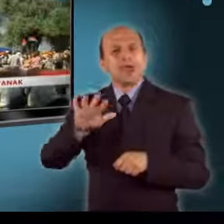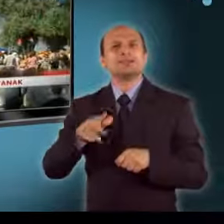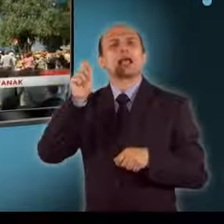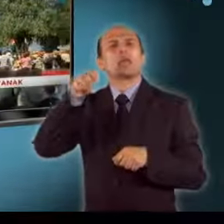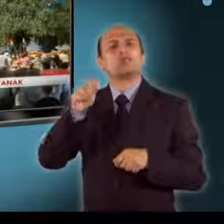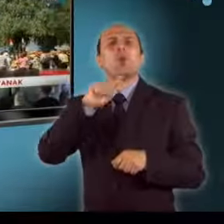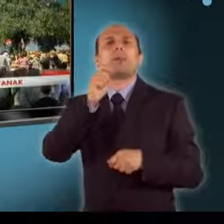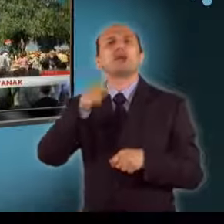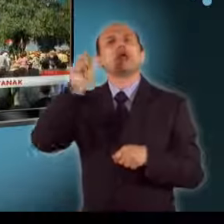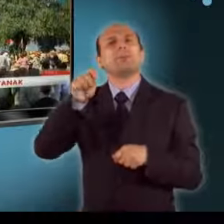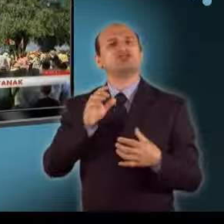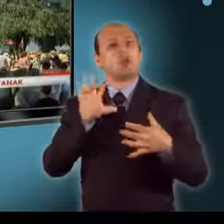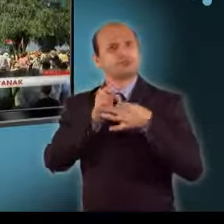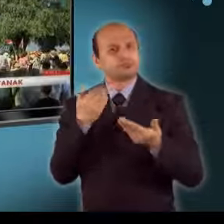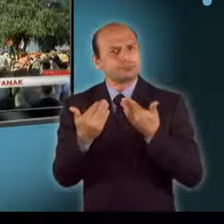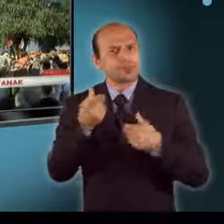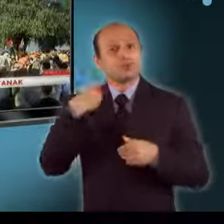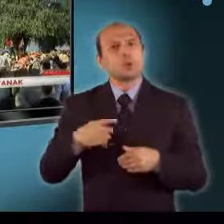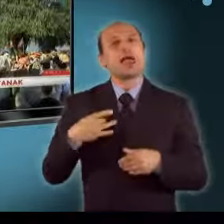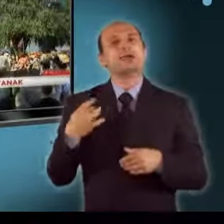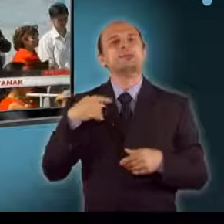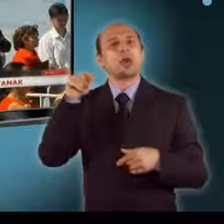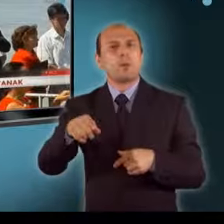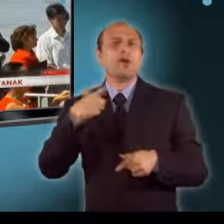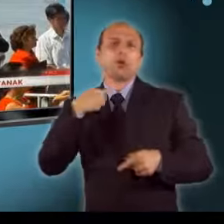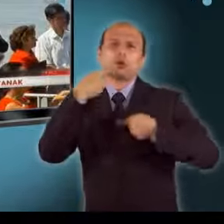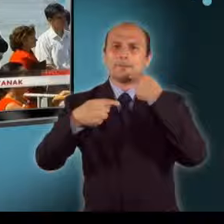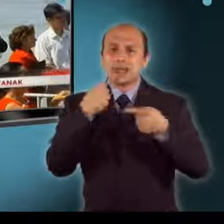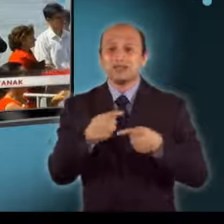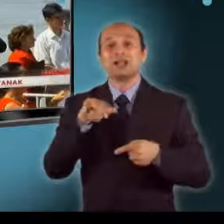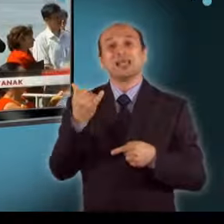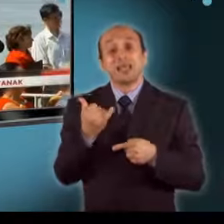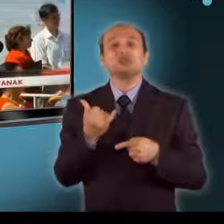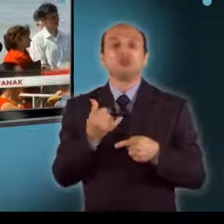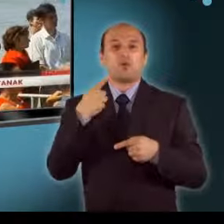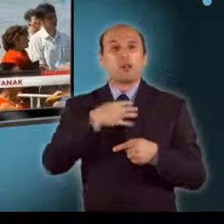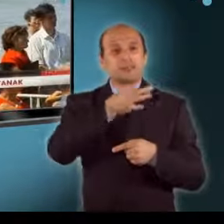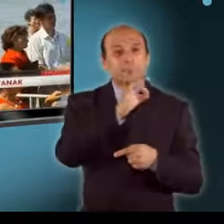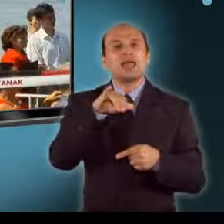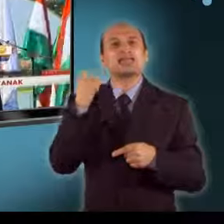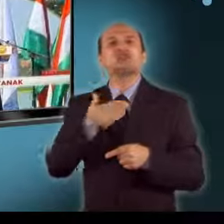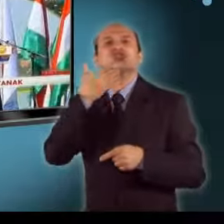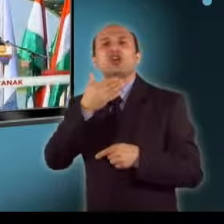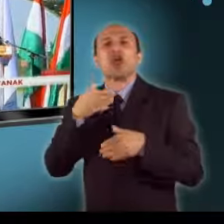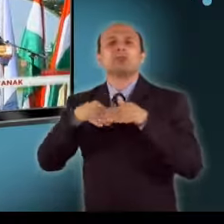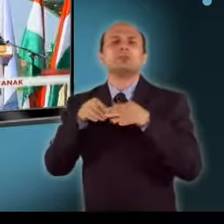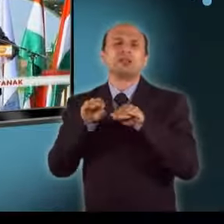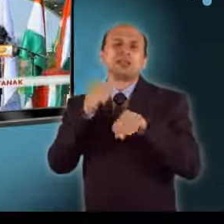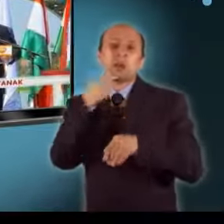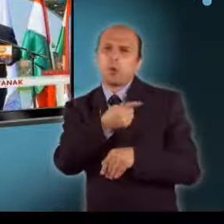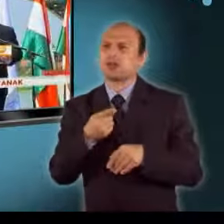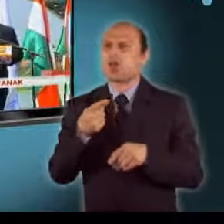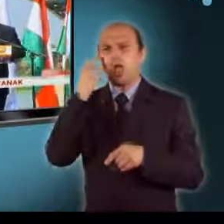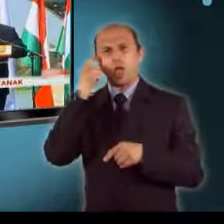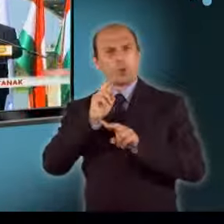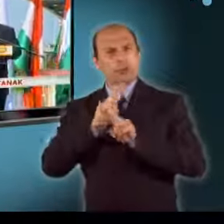tagjairól beszélt Esztergomban. Tegnap a német és a cseh külügyminiszter is aggodalmát fejezte ki a kijelentés miatt. A Fidesz szerint viszont az az